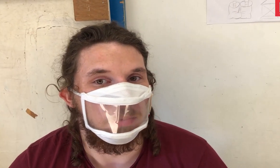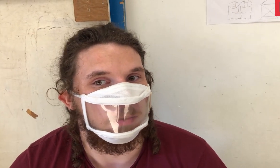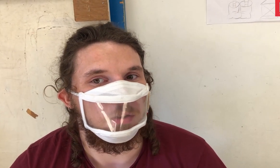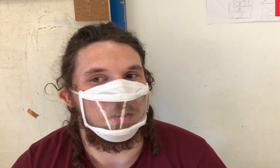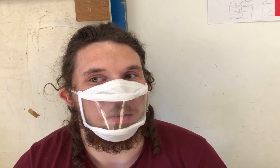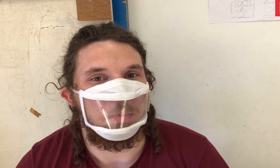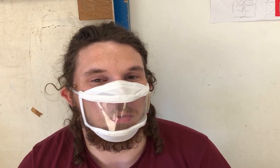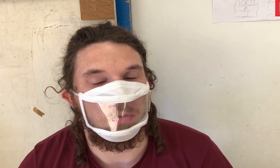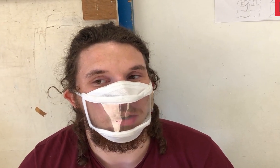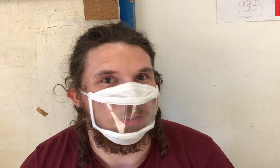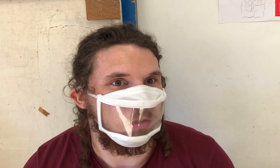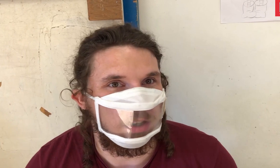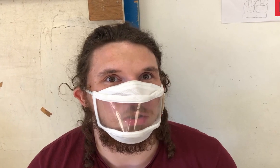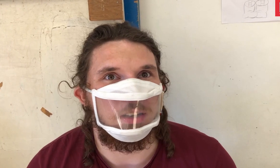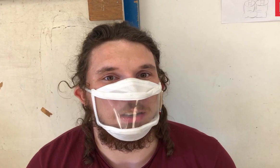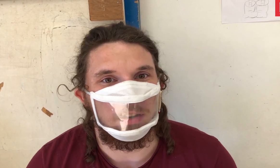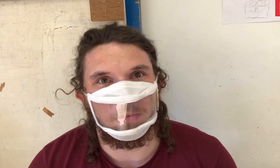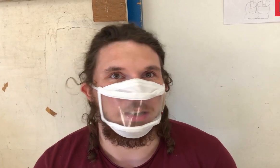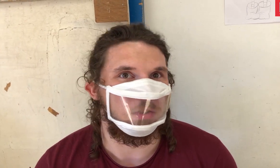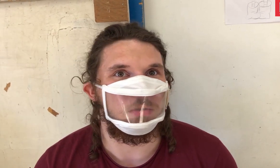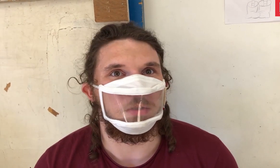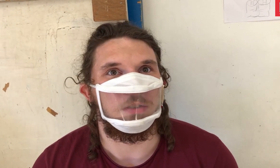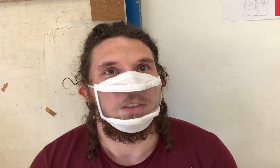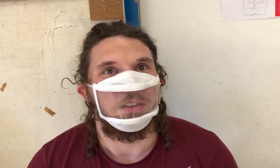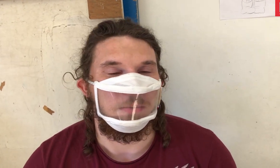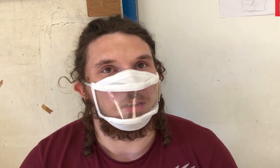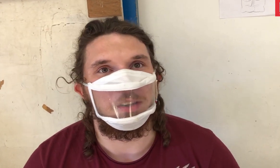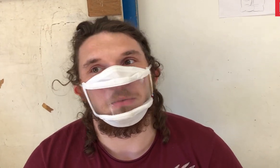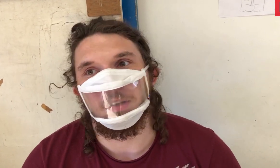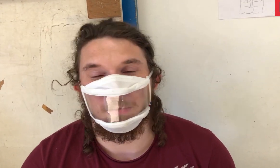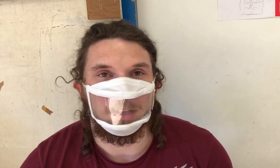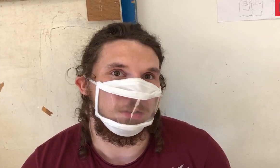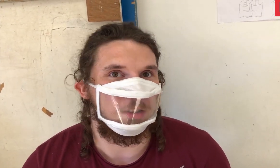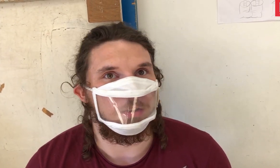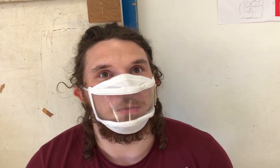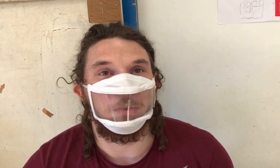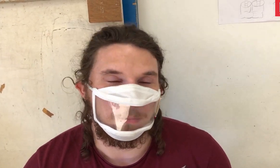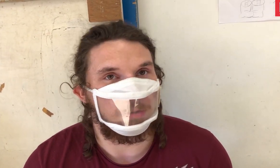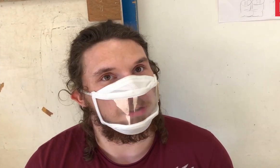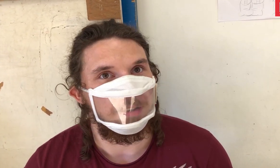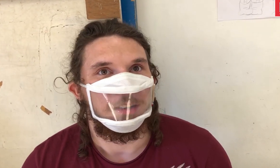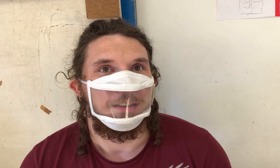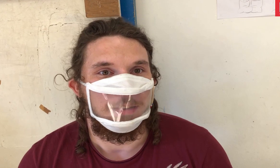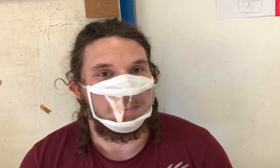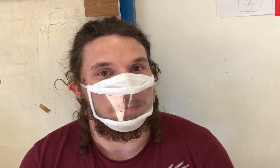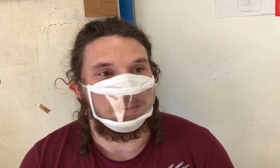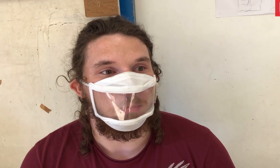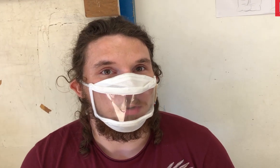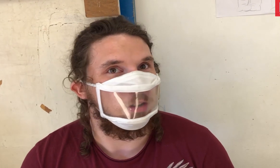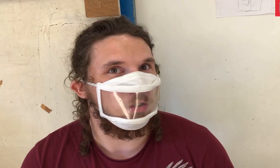moi, c'est parce que je travaille en général dans la relation client, donc dans les métiers où on accueille les gens et on rencontre beaucoup de gens. J'aime beaucoup les langues,